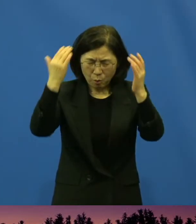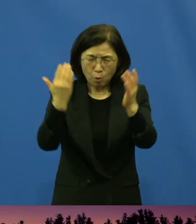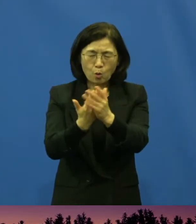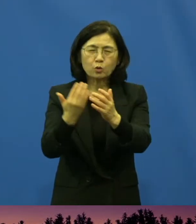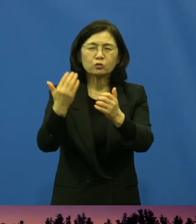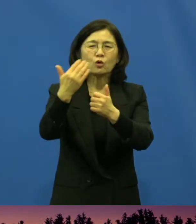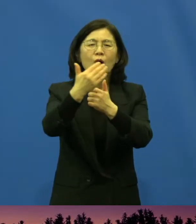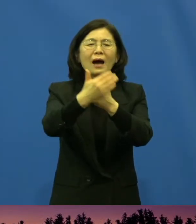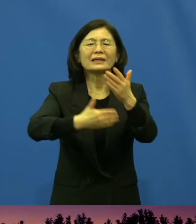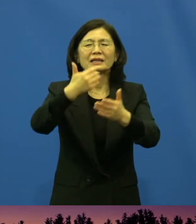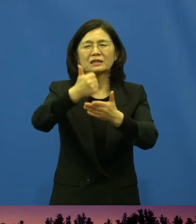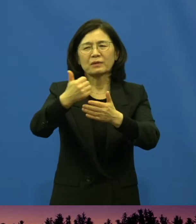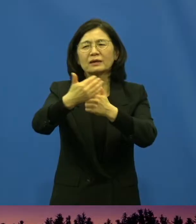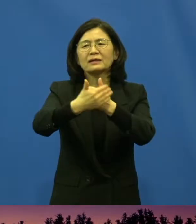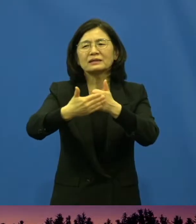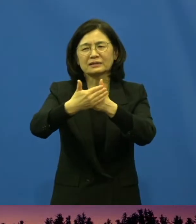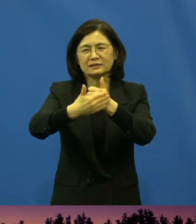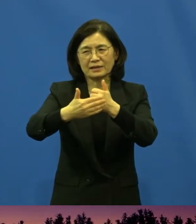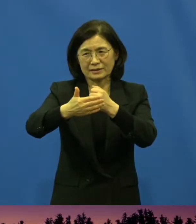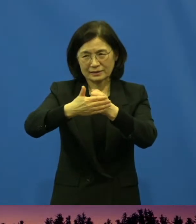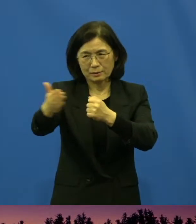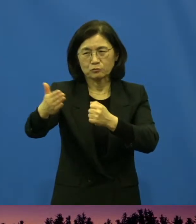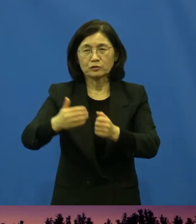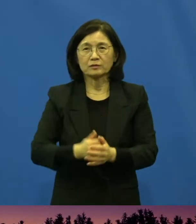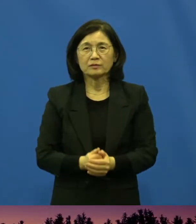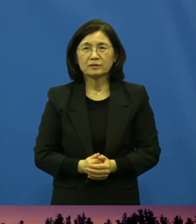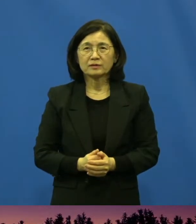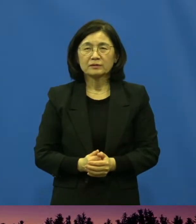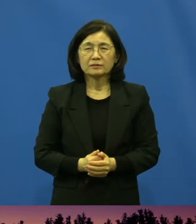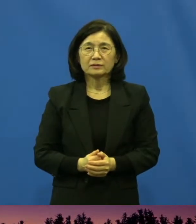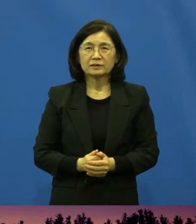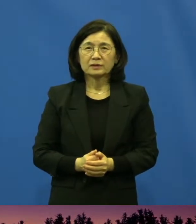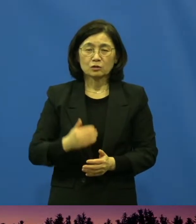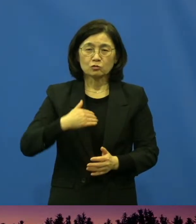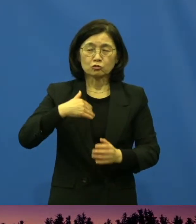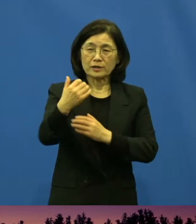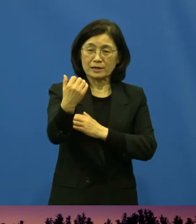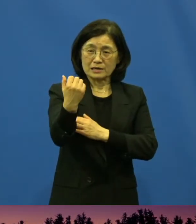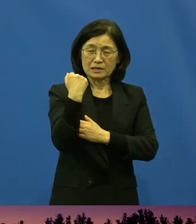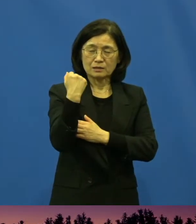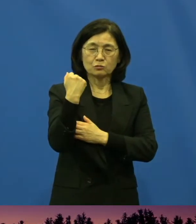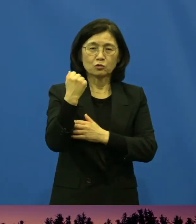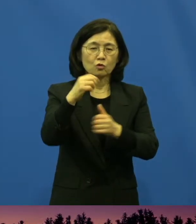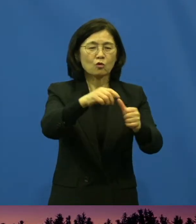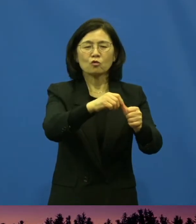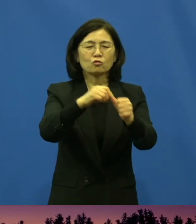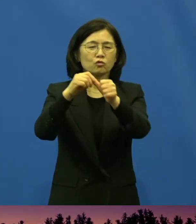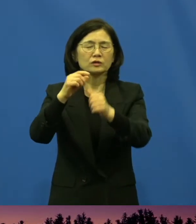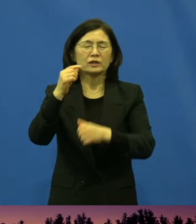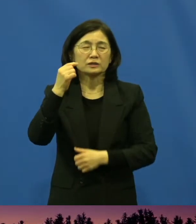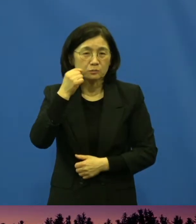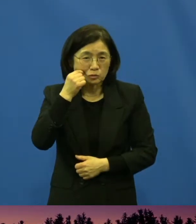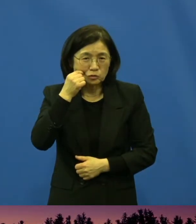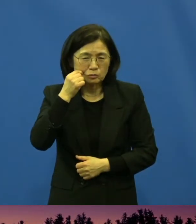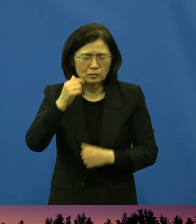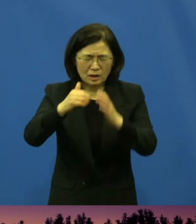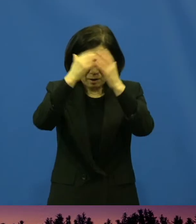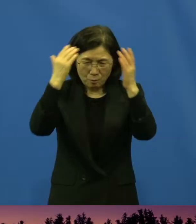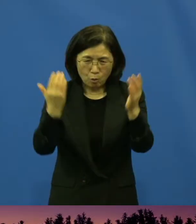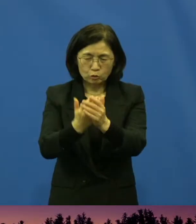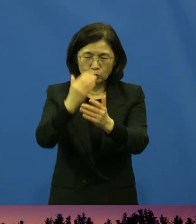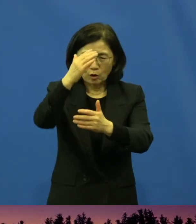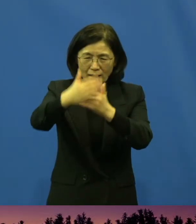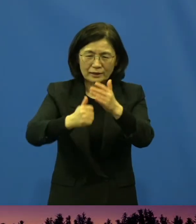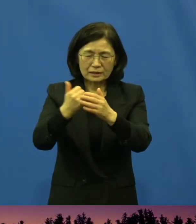하나님의 은혜로 우리가 구원을 얻은 거죠. 우리의 힘으로는 구원을 얻을 길이 없어요. 우리가 하나님을 찾을 수 없고 우리는 하나님에게 반역자들이라는